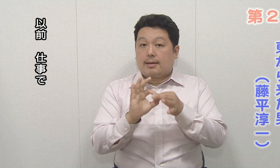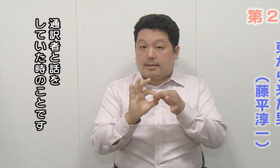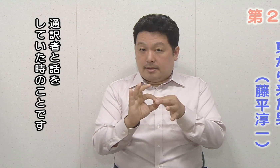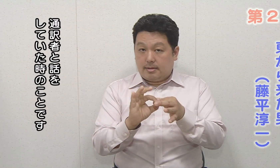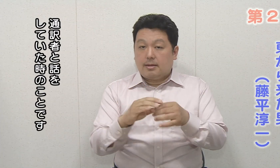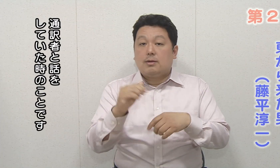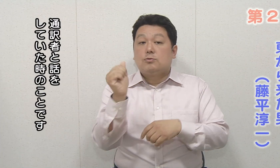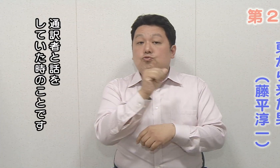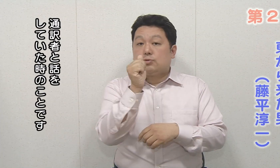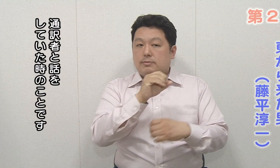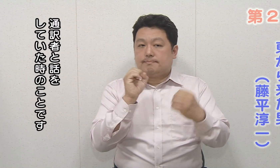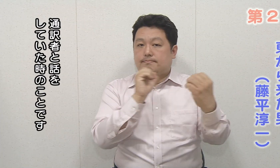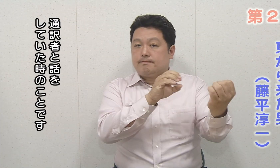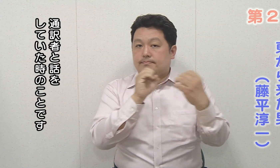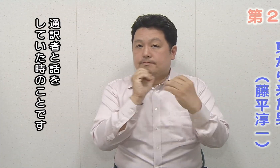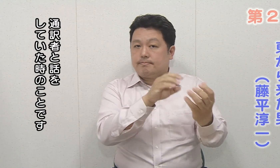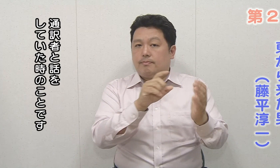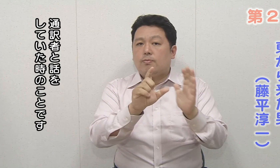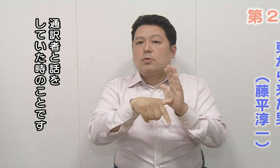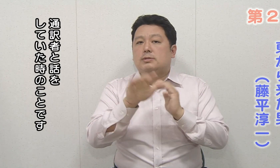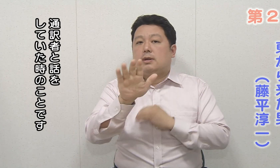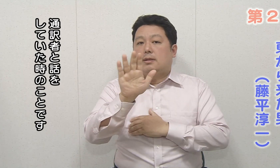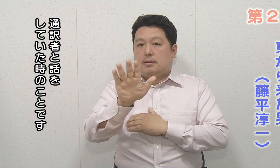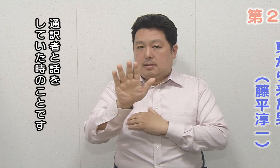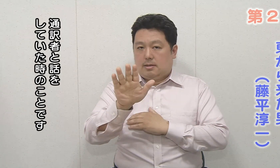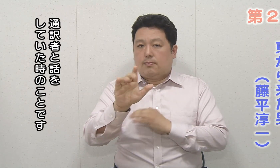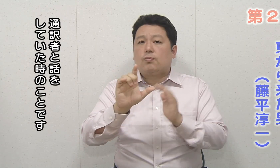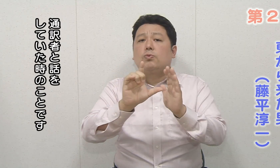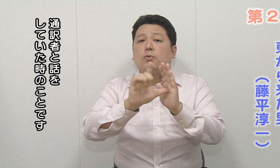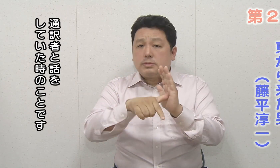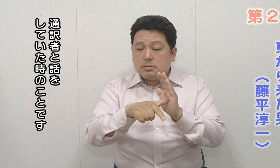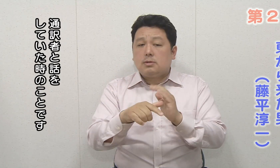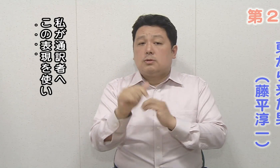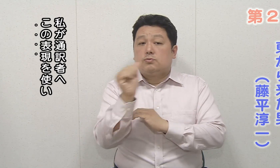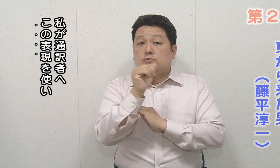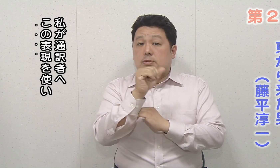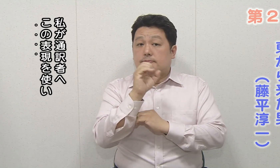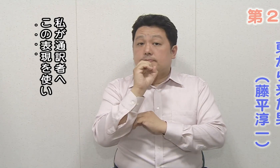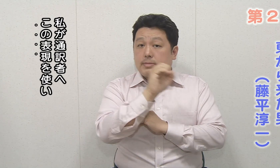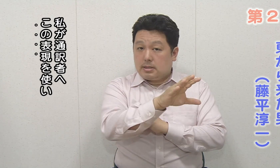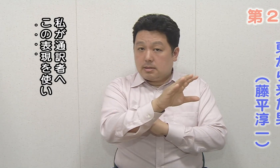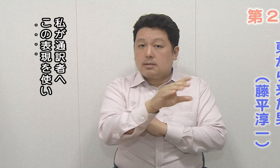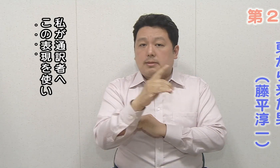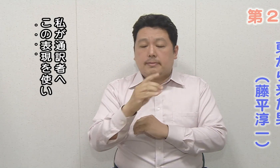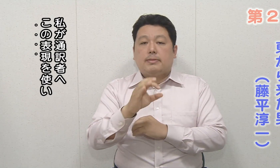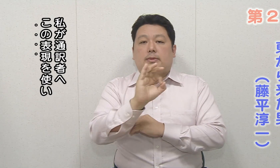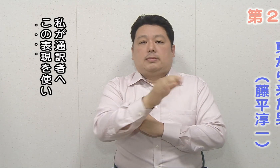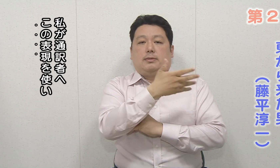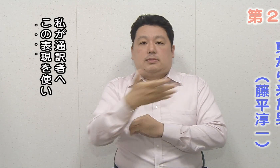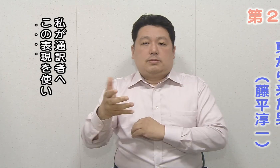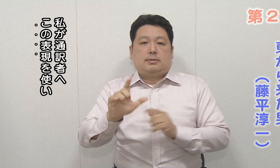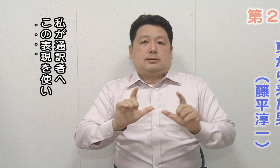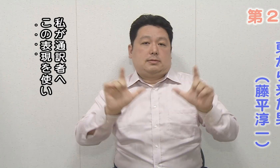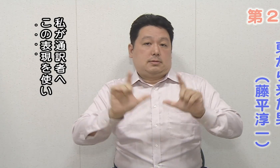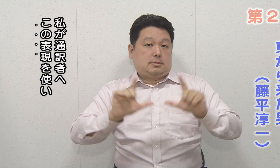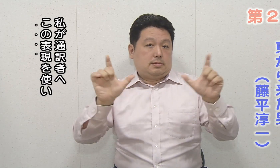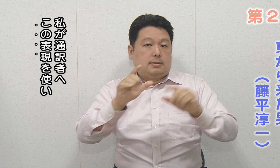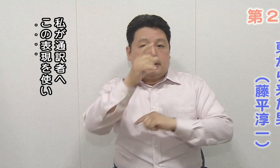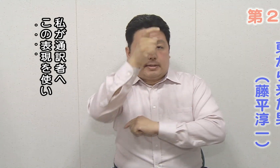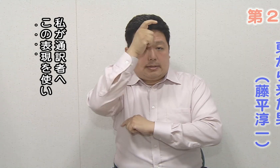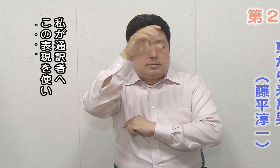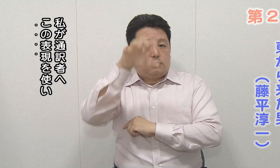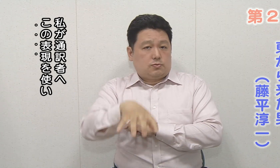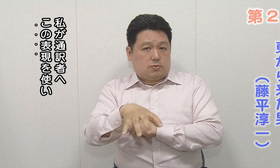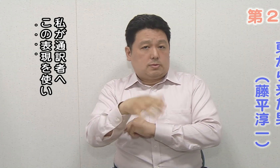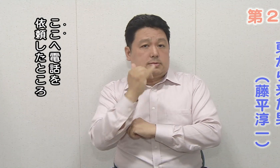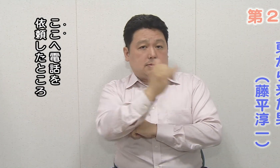以前仕事で通訳者と話をしていた時のことです。私が通訳者へこの表現を使い、